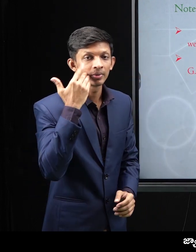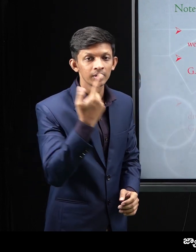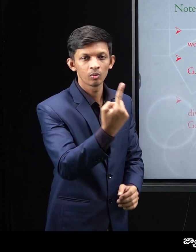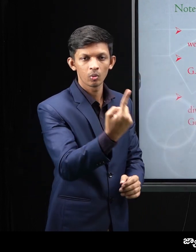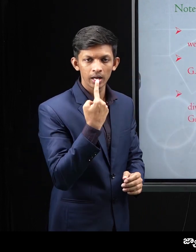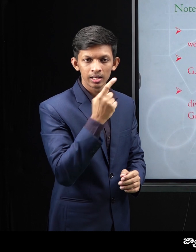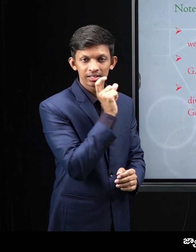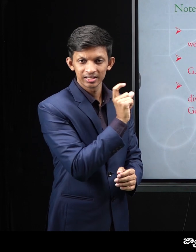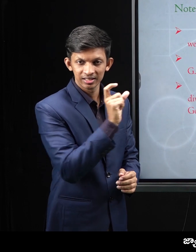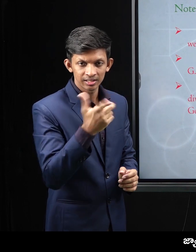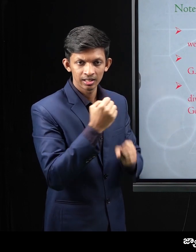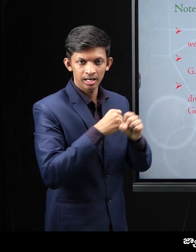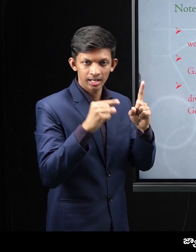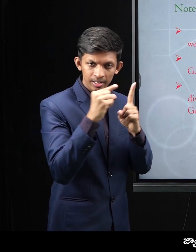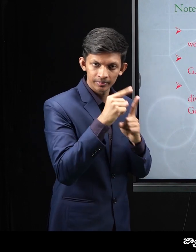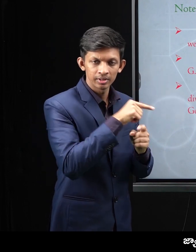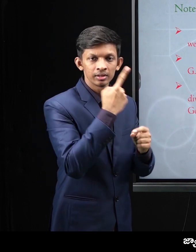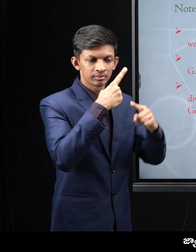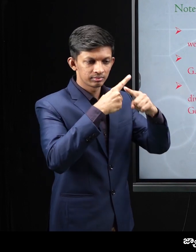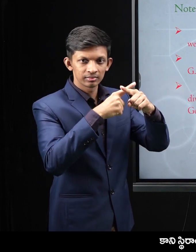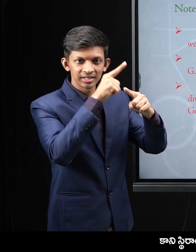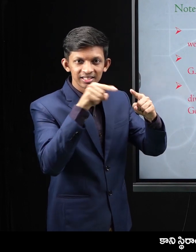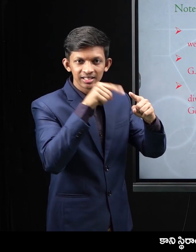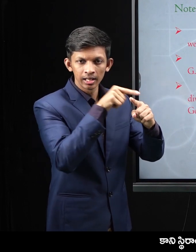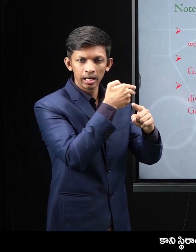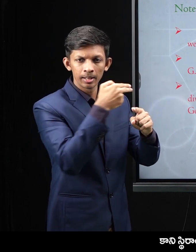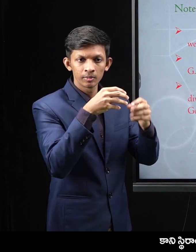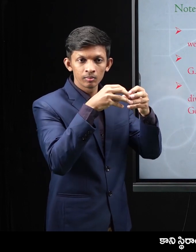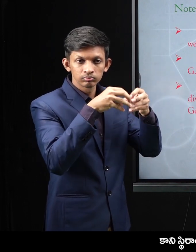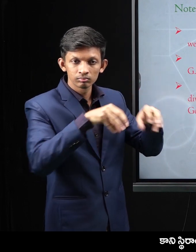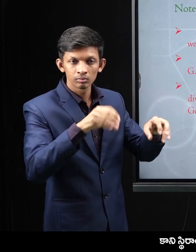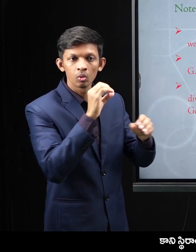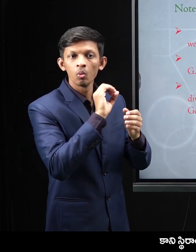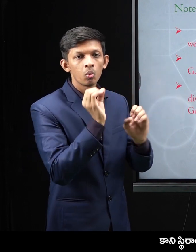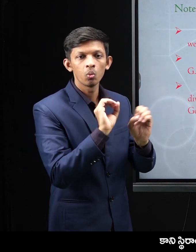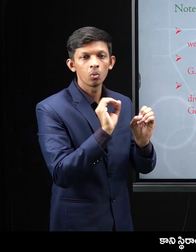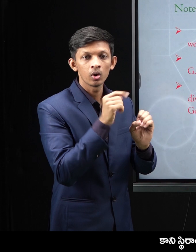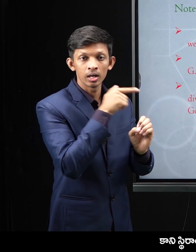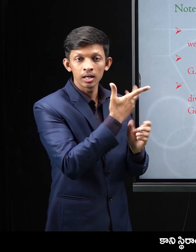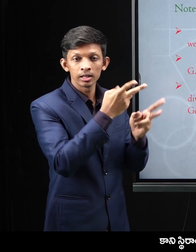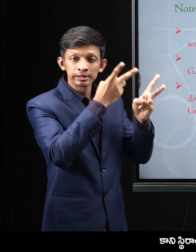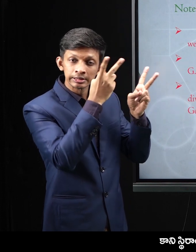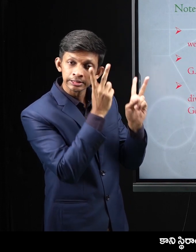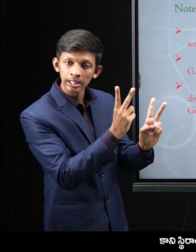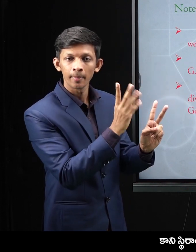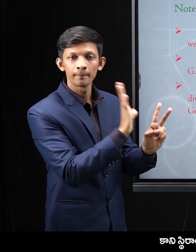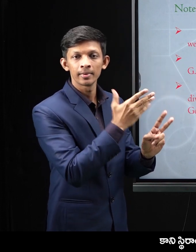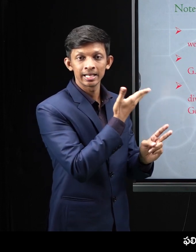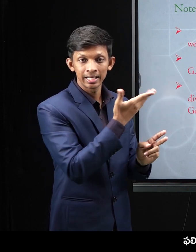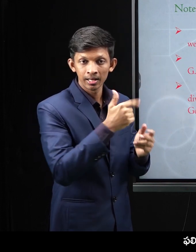జామితీయ పురోగమనం యొక్క ప్రతి పదం 0 కాని స్థిరాంకంతో గుణించబడినప్పుడు లేదా భాగించబడినప్పుడు ఫలితంగా